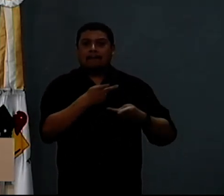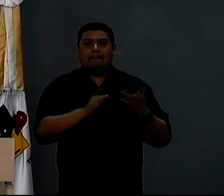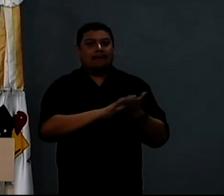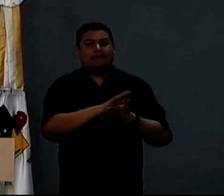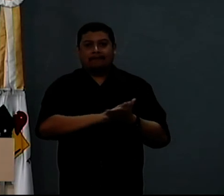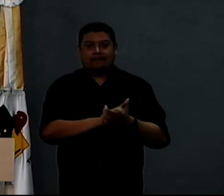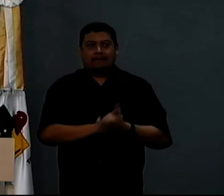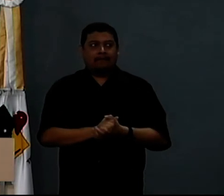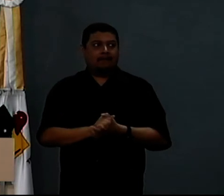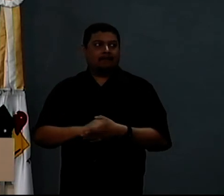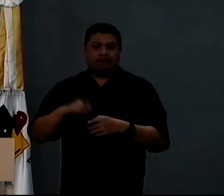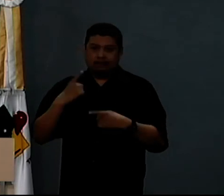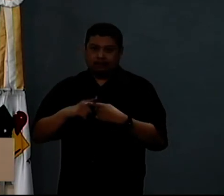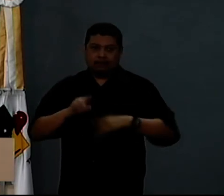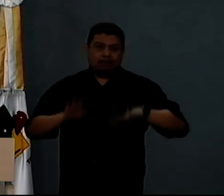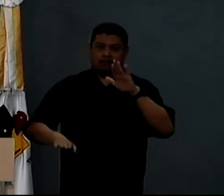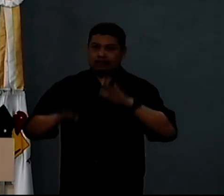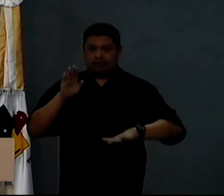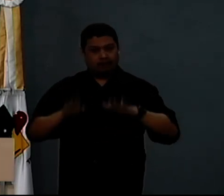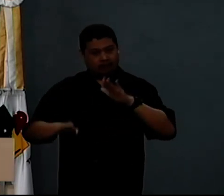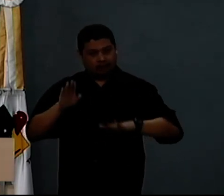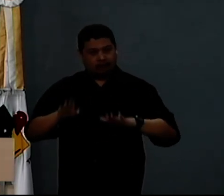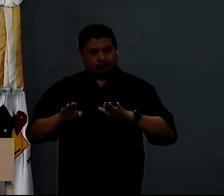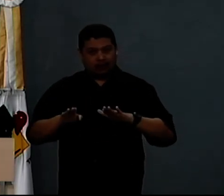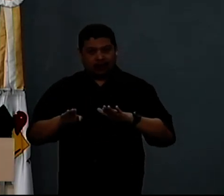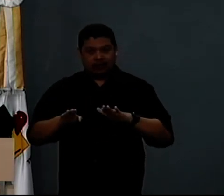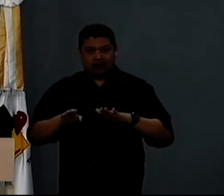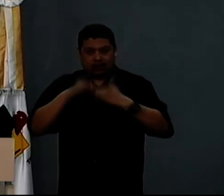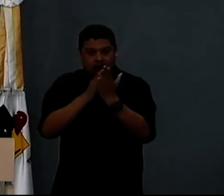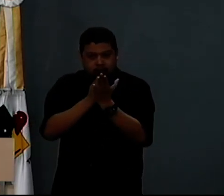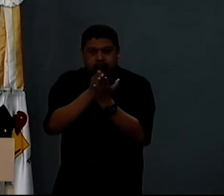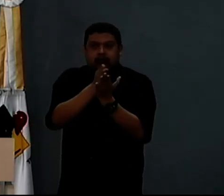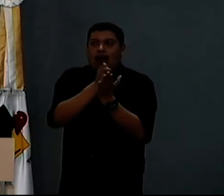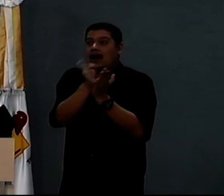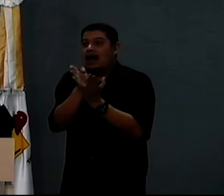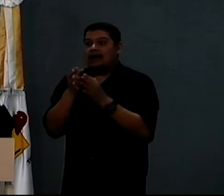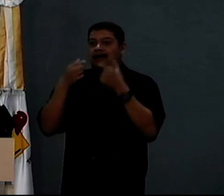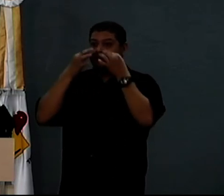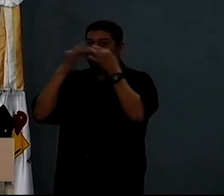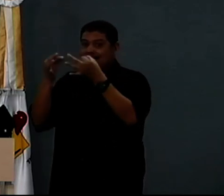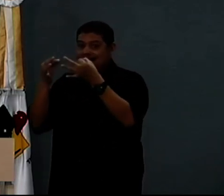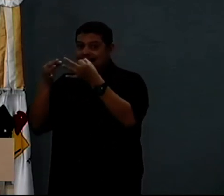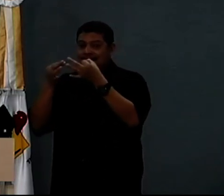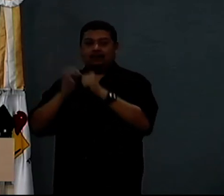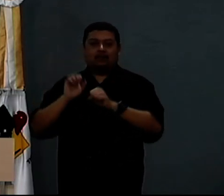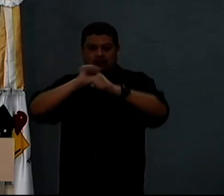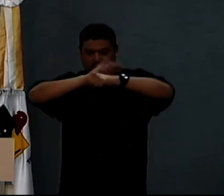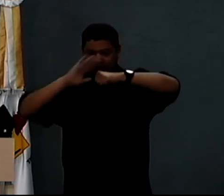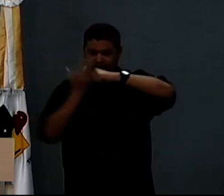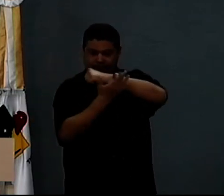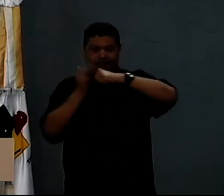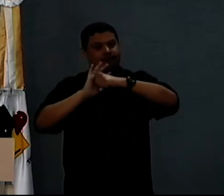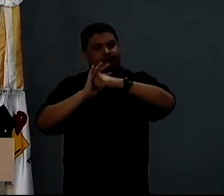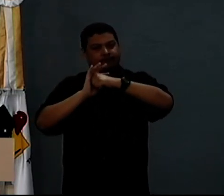mais de gestão, porque às vezes a gente está começando a desviar um pouco o foco, só está focando muito o convite. O convite é dar estrutura para as pessoas, para que eles possam